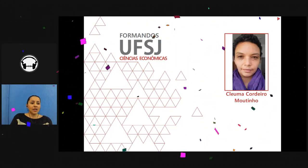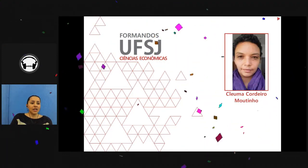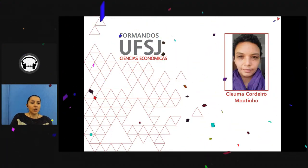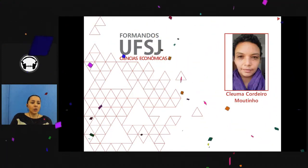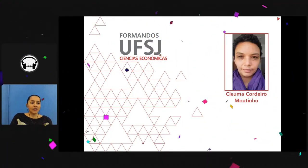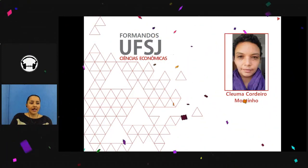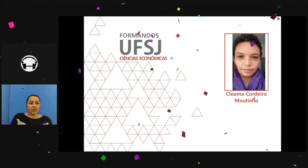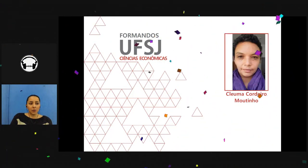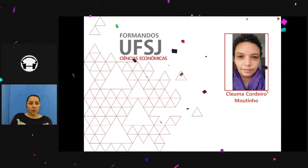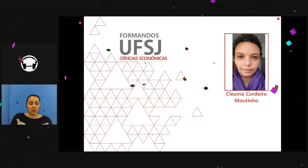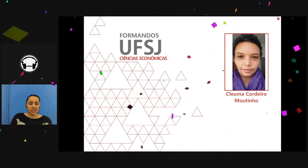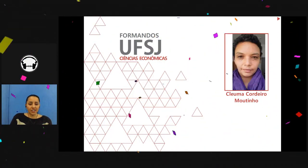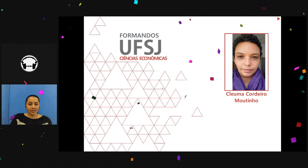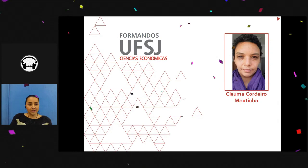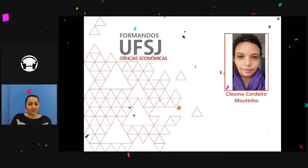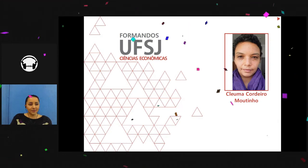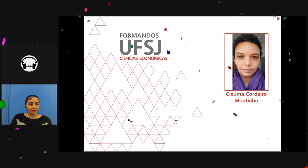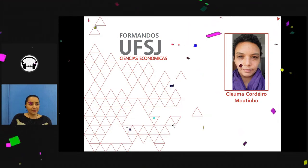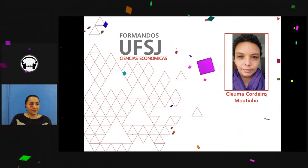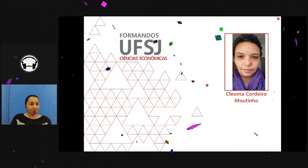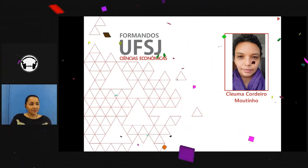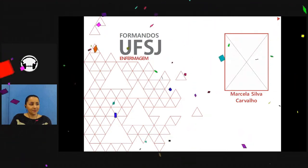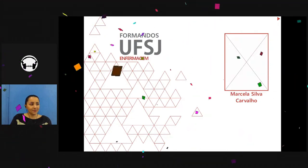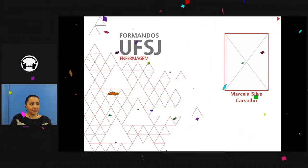e Turma Cordeiro Moutinho.